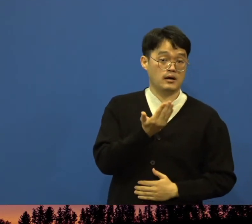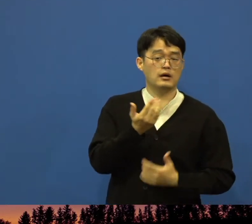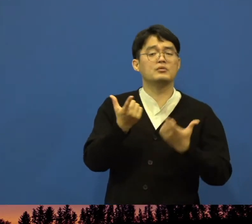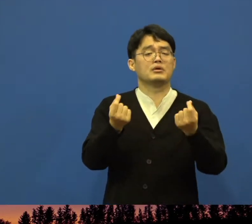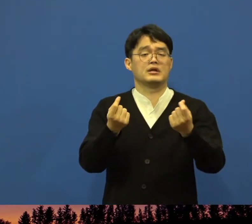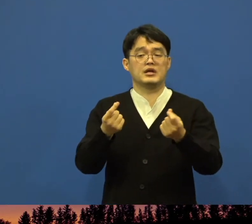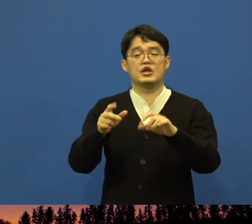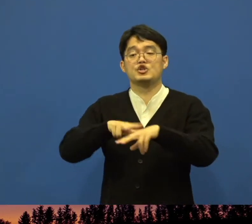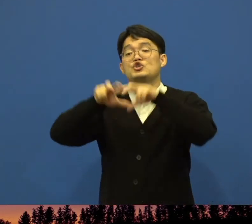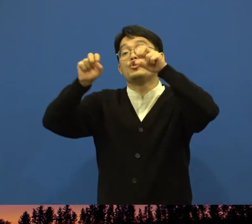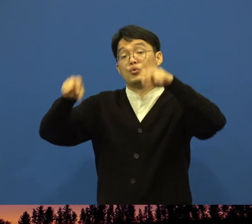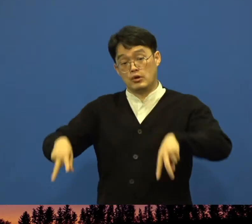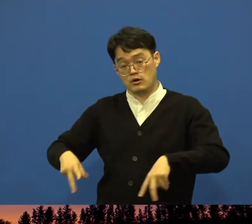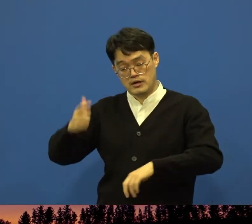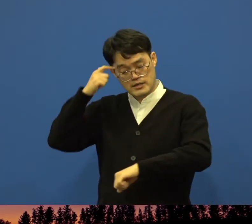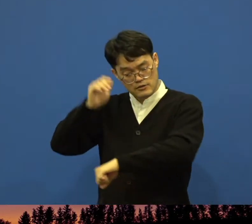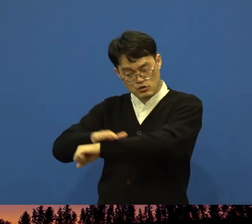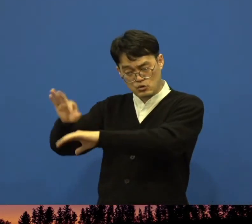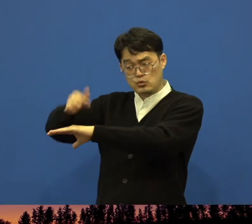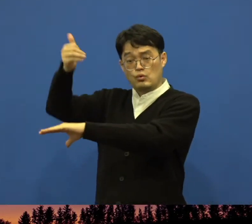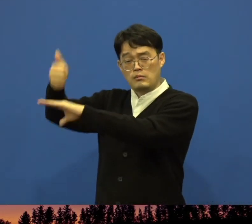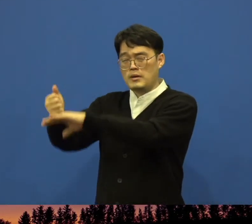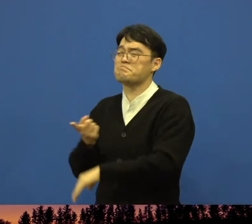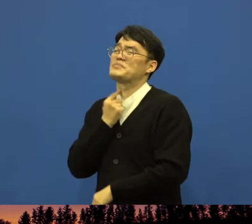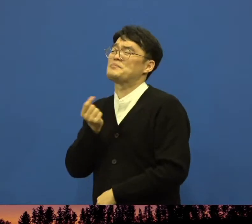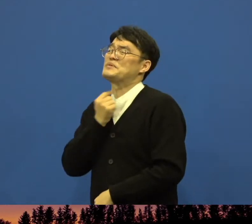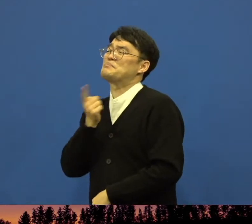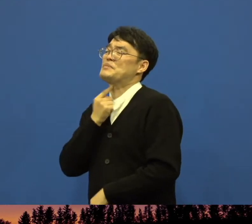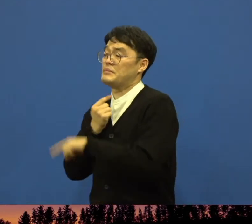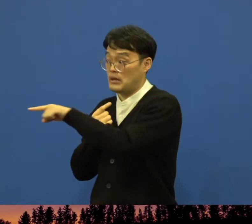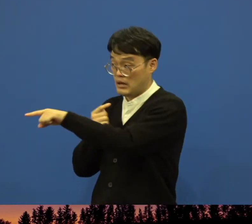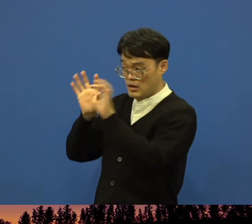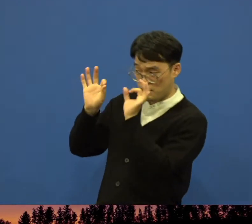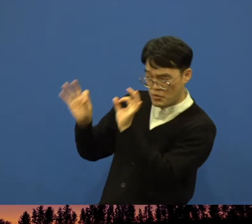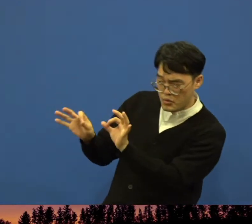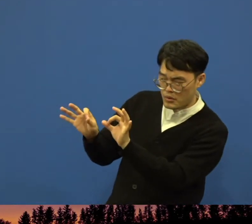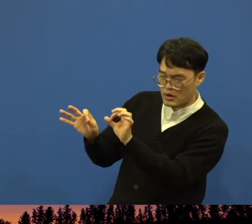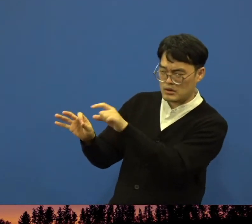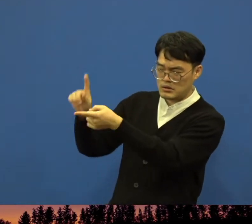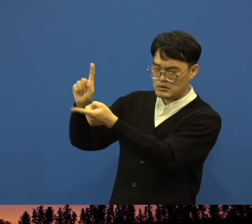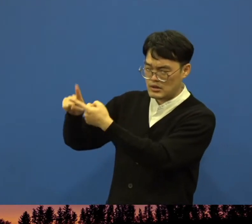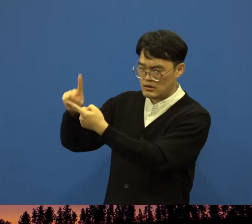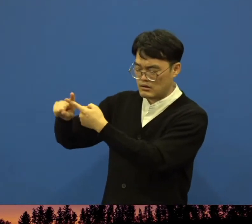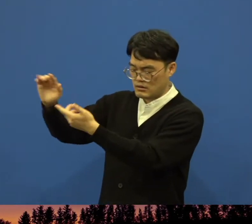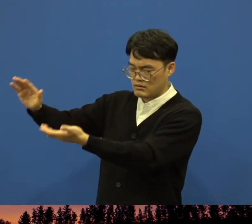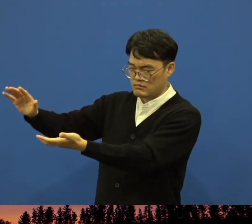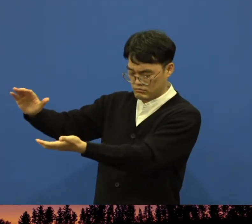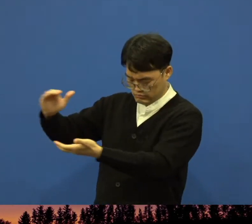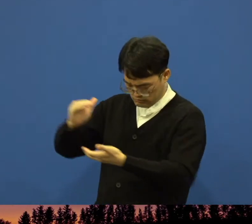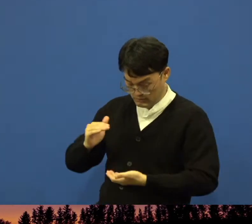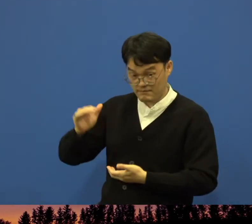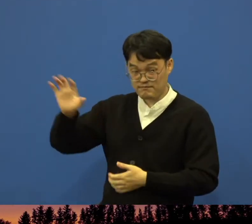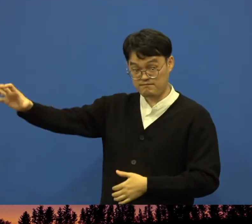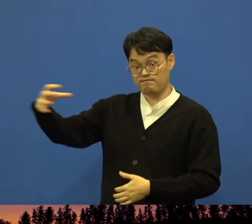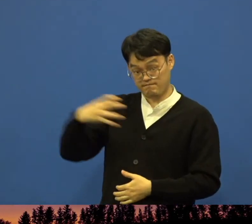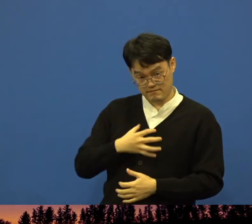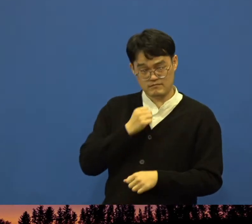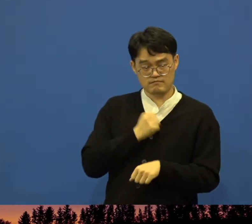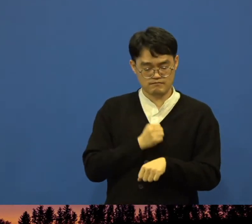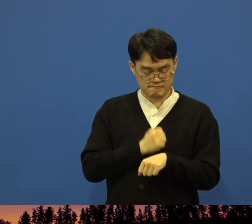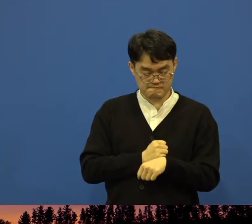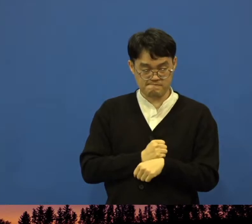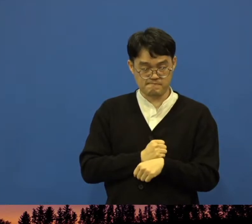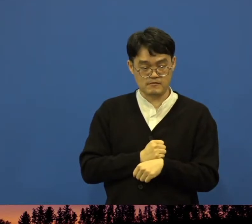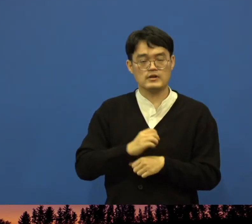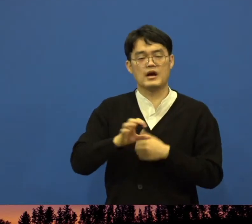받아들이면 후회 없는 인생을 이제 살게 되는 것입니다. 그래서 우리가 이 지혜자의 얘기에 귀를 기울여야 합니다.